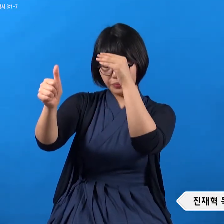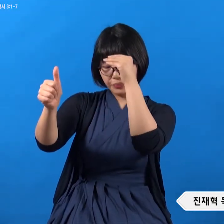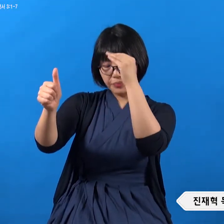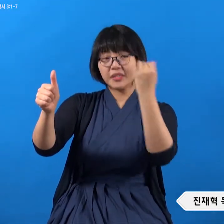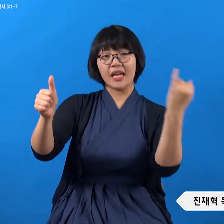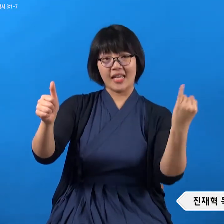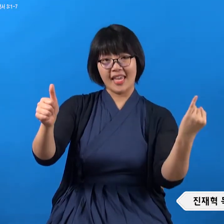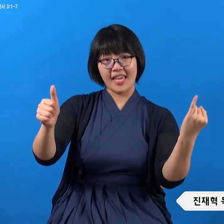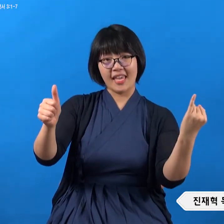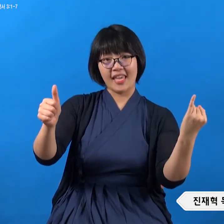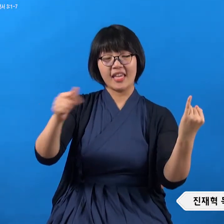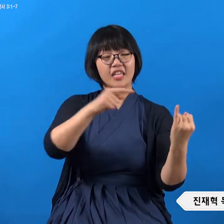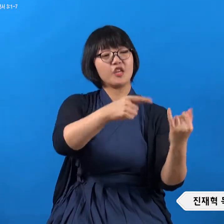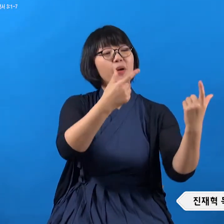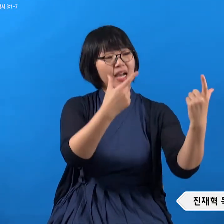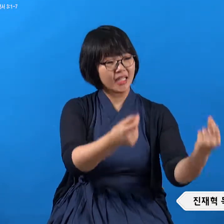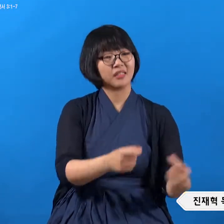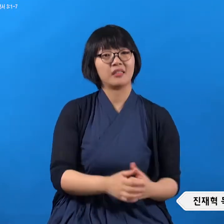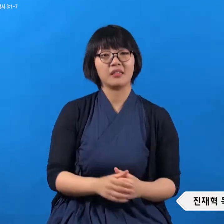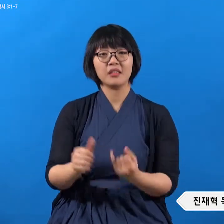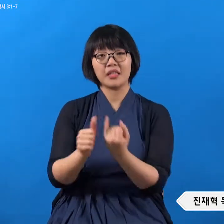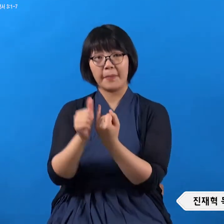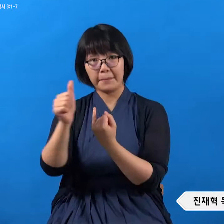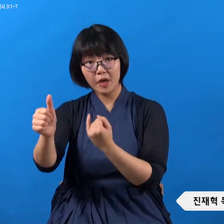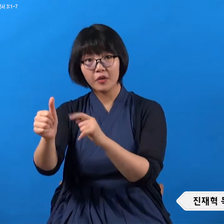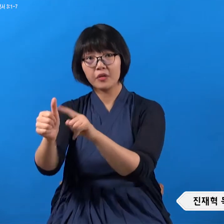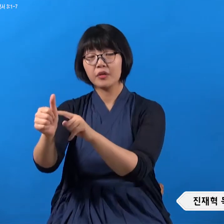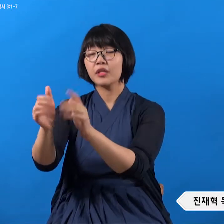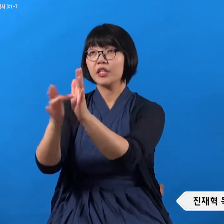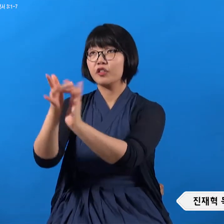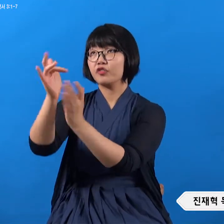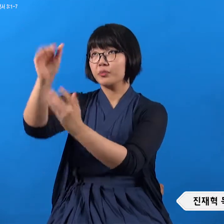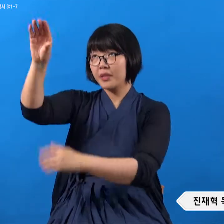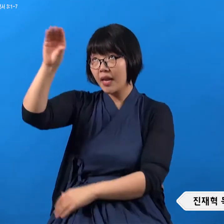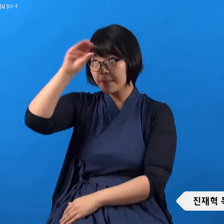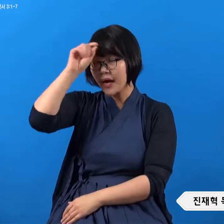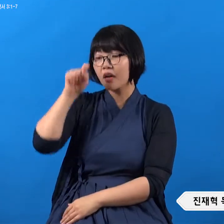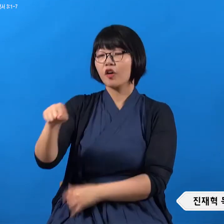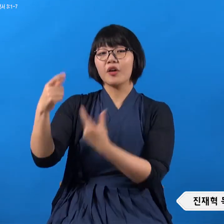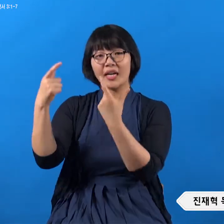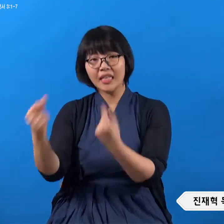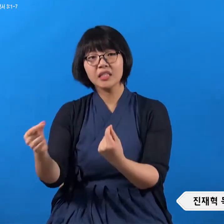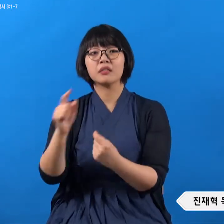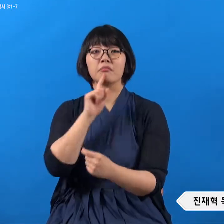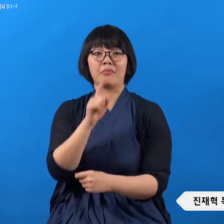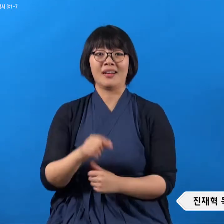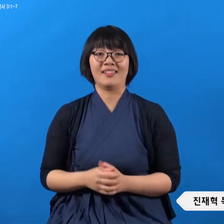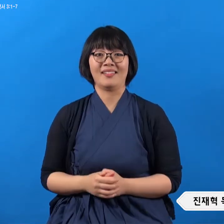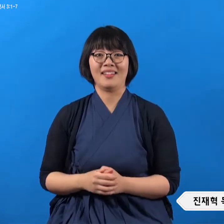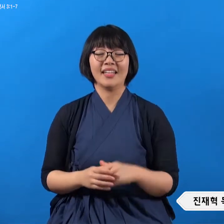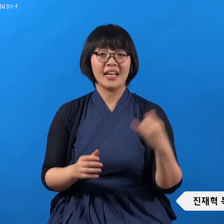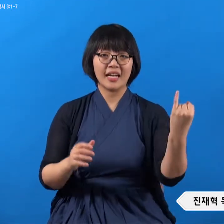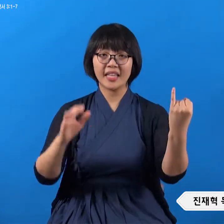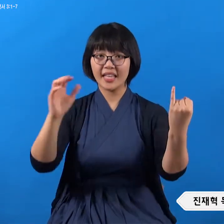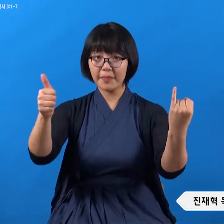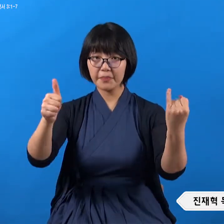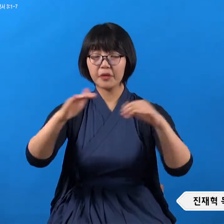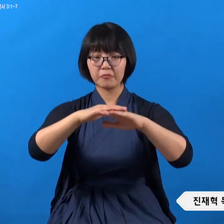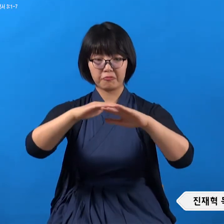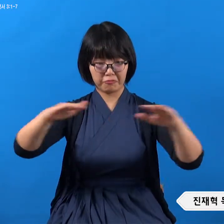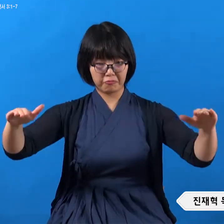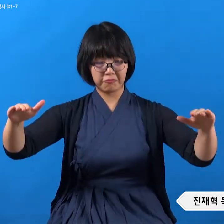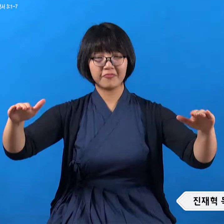본받는 아내 이와 같이, 남편 이와 같이 라고 말씀하시며